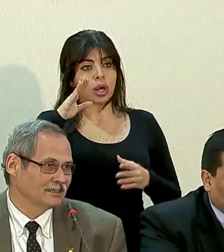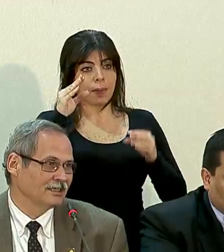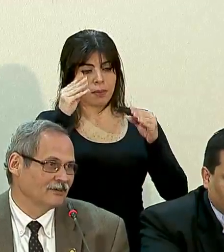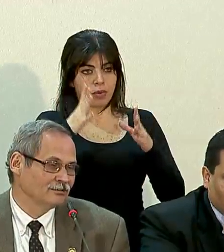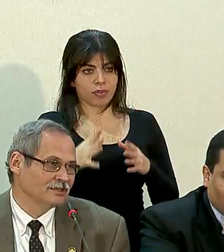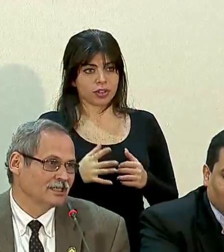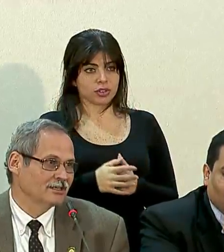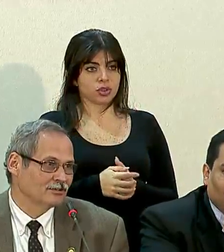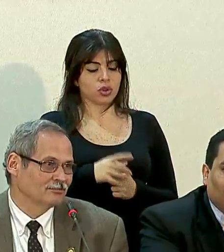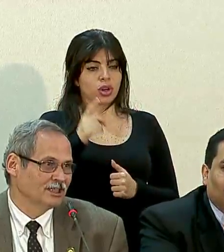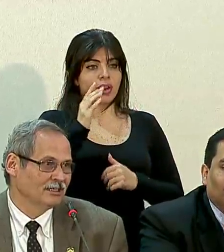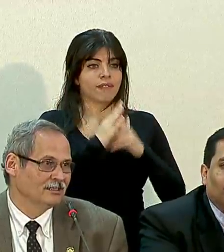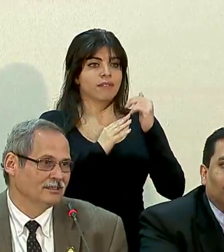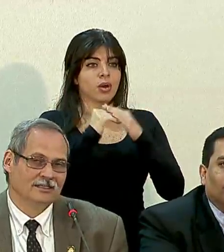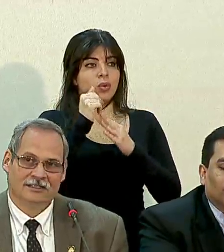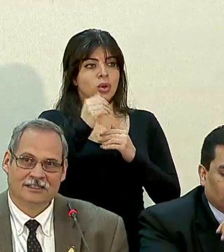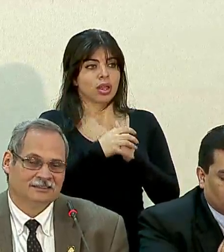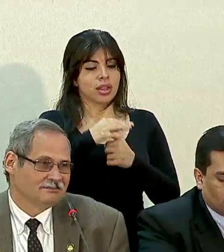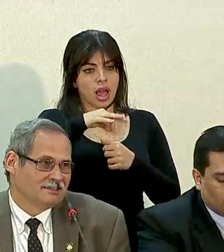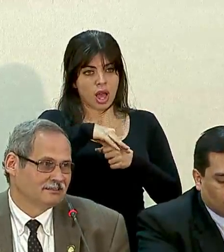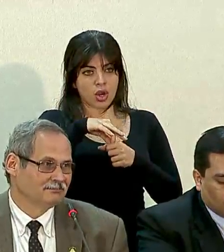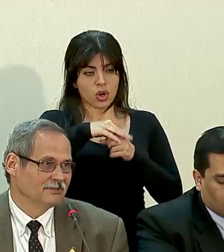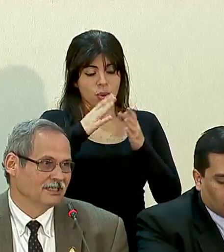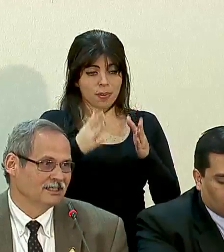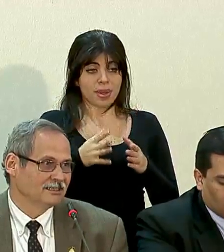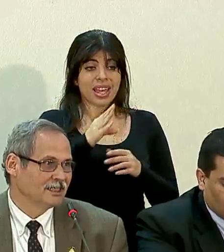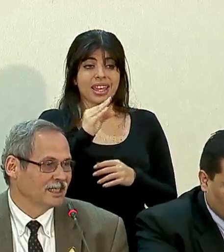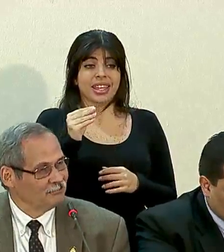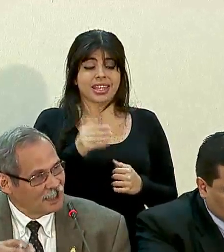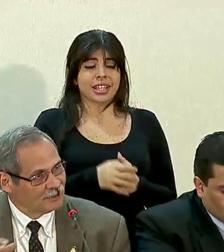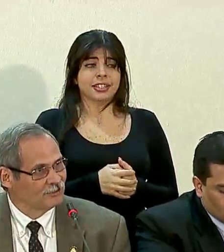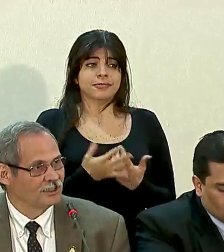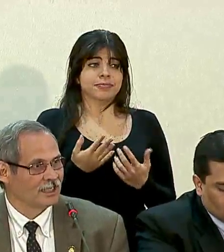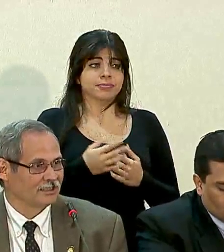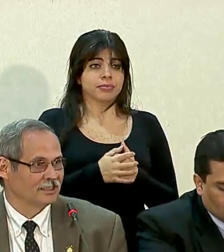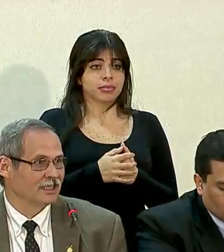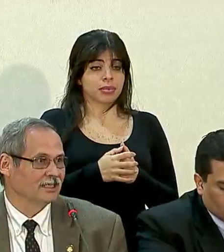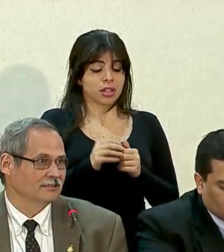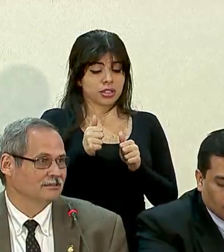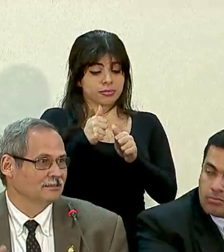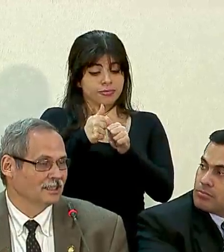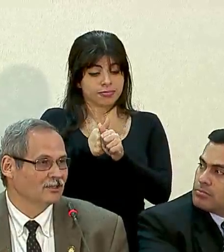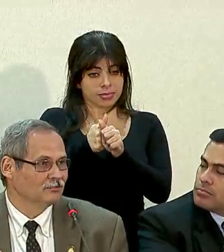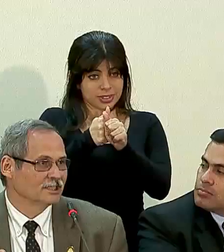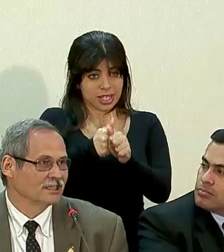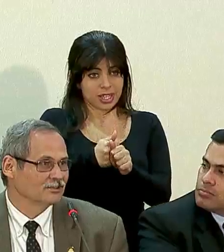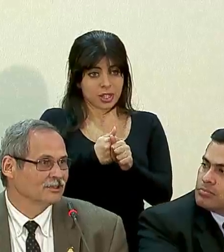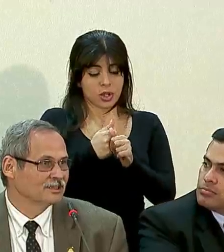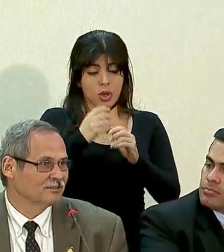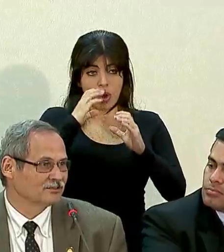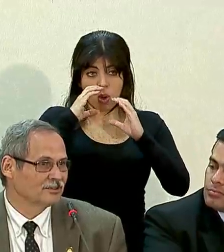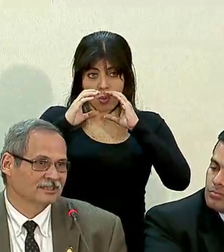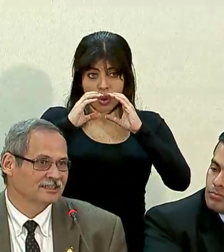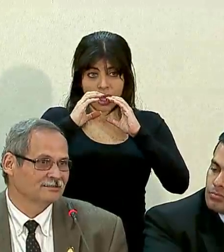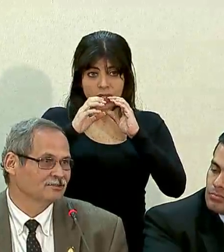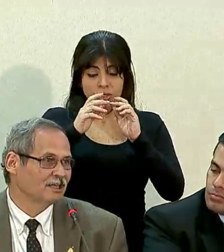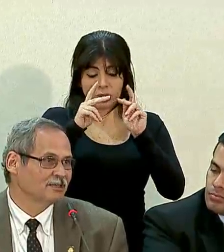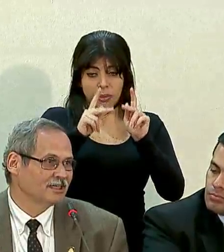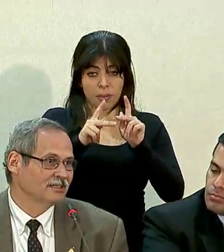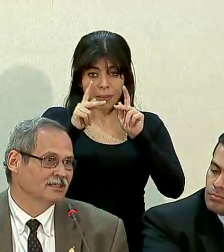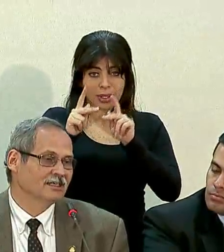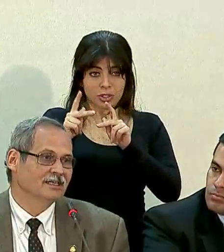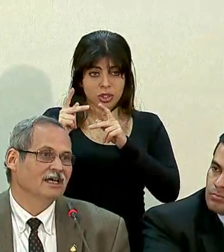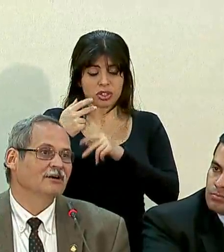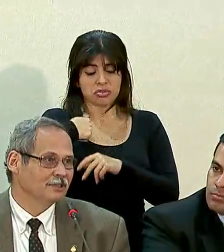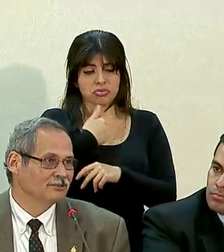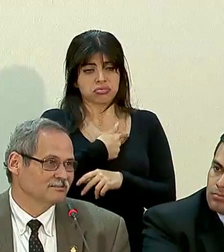allá en la Facultad de Agronomía. Y en el marco de la comunicación entre personas, quisimos más